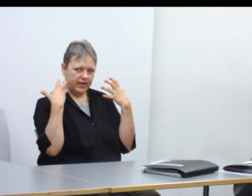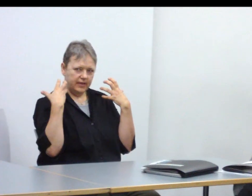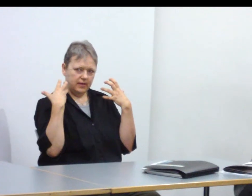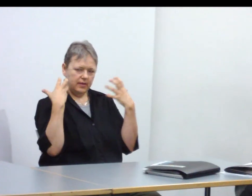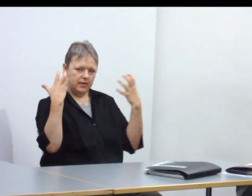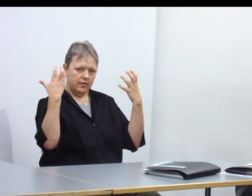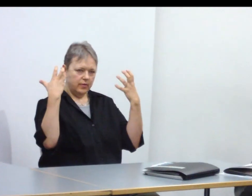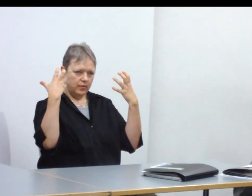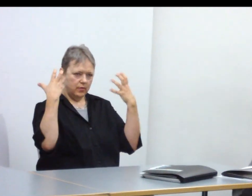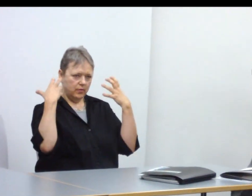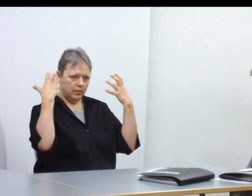menschlichen